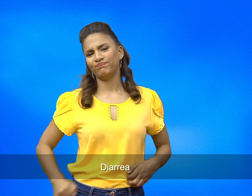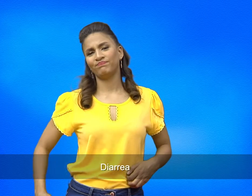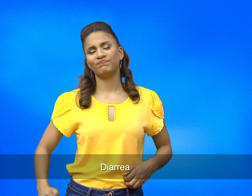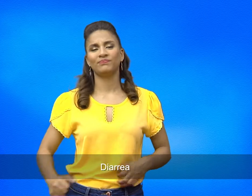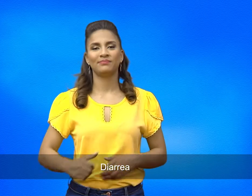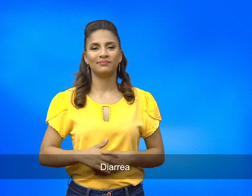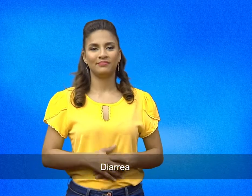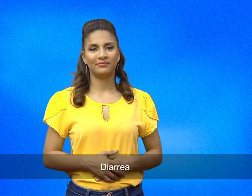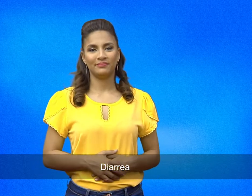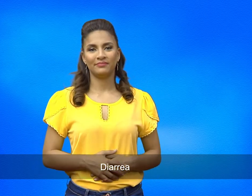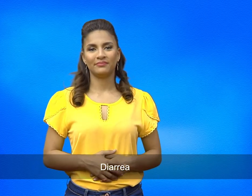diarrea